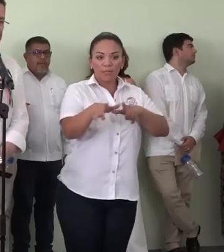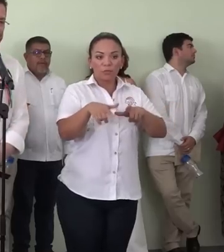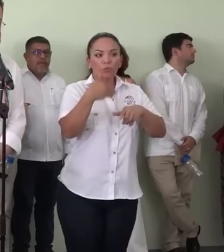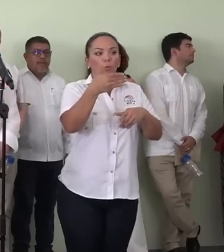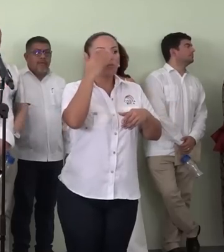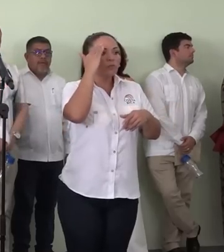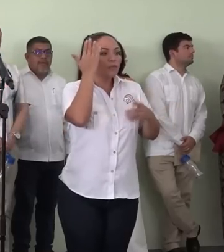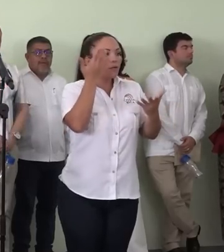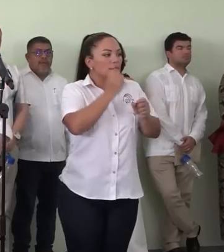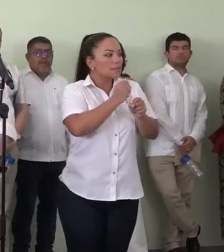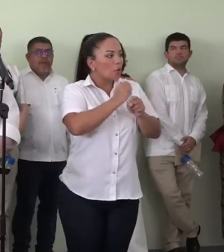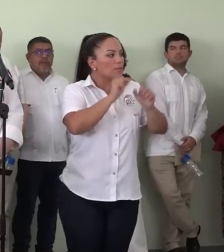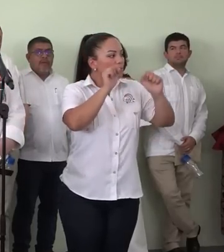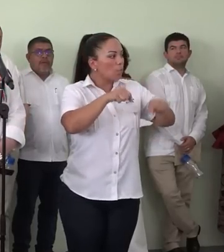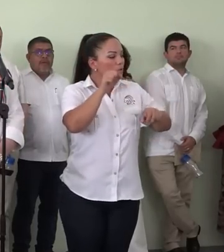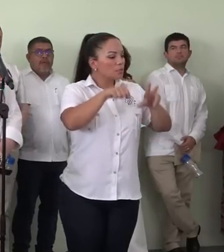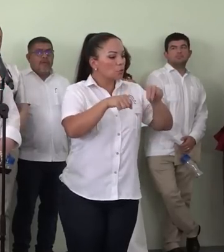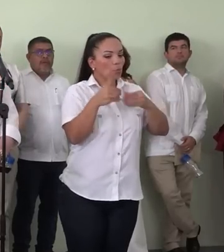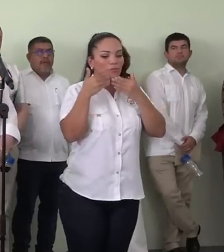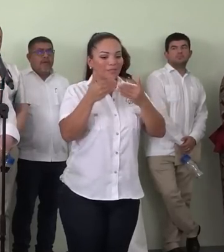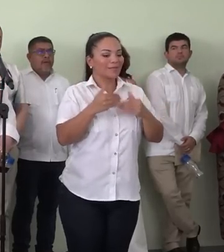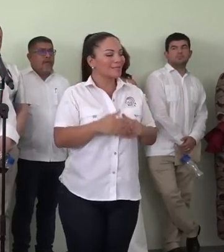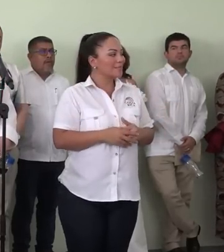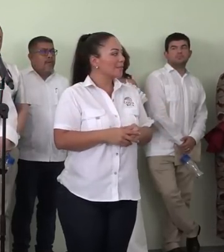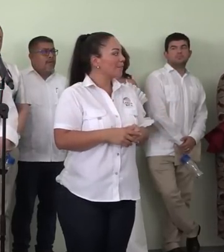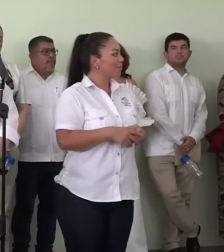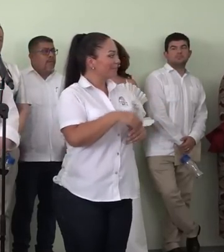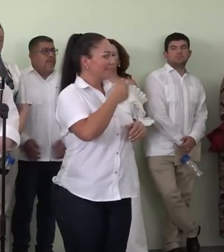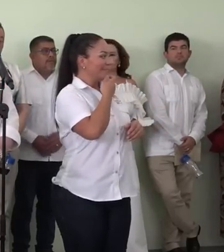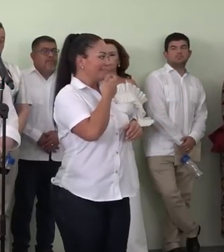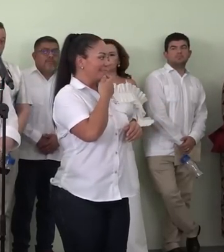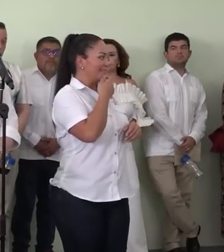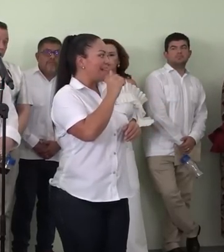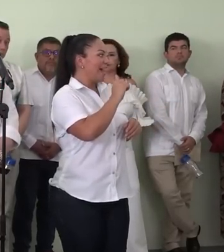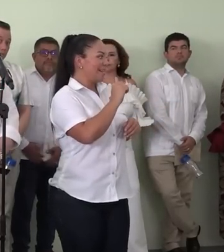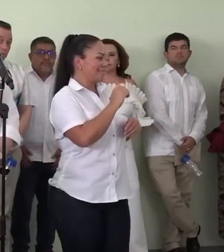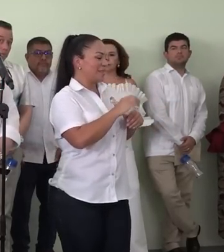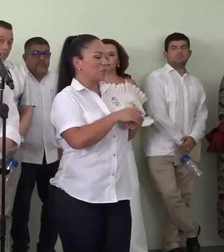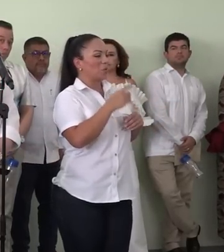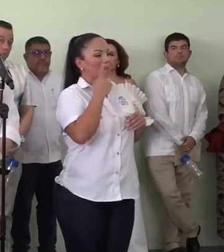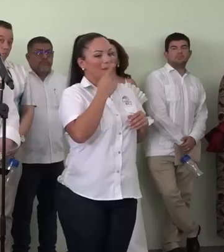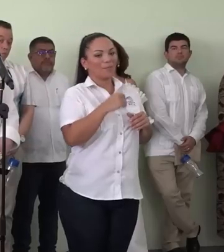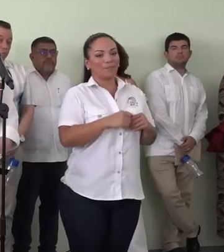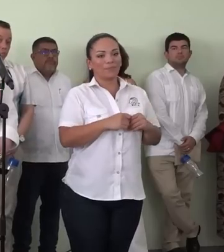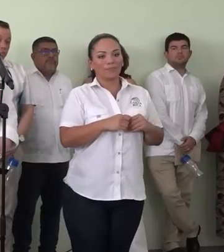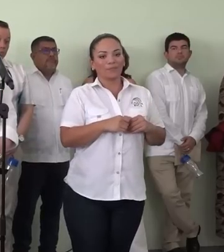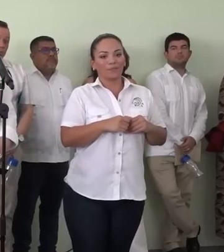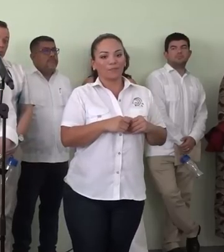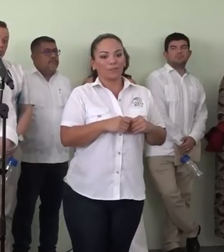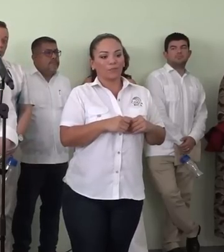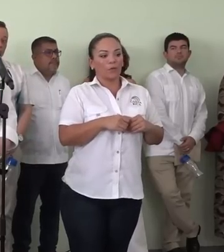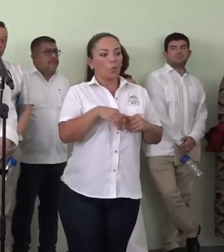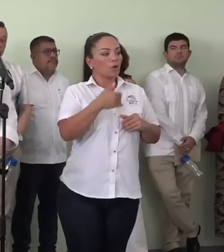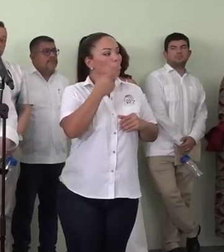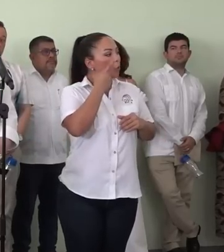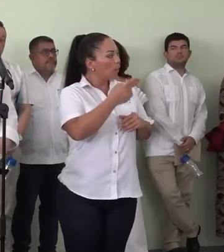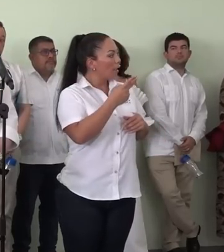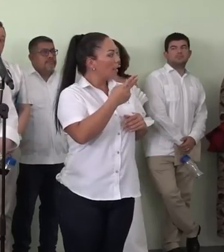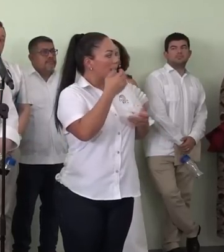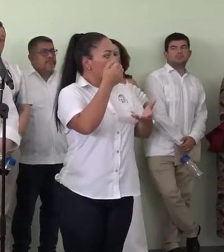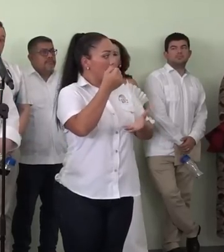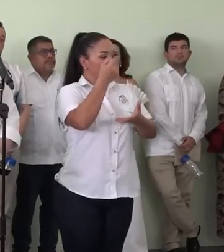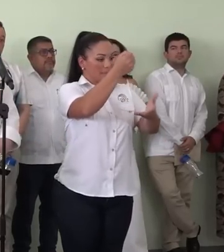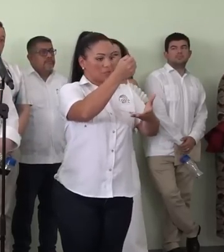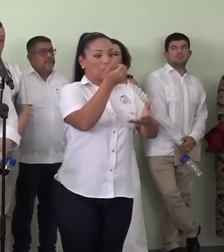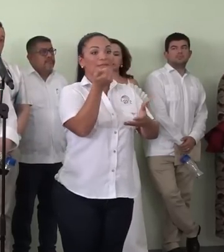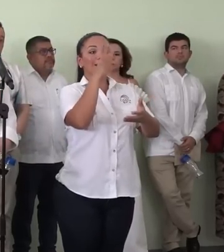si esta obra es factible o no? Muchas gracias. Don Alessandro, cuando uno ve a una inversión de 16 mil millones